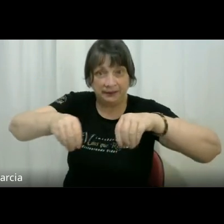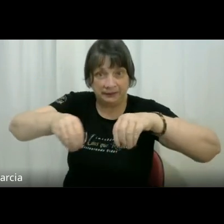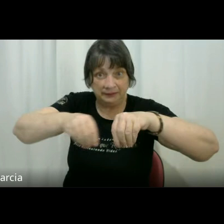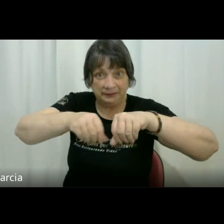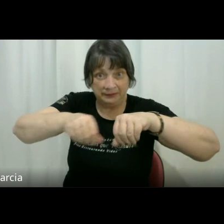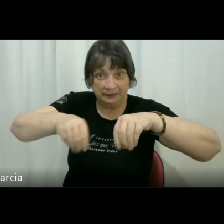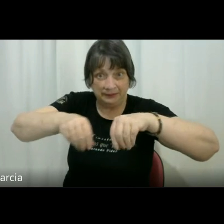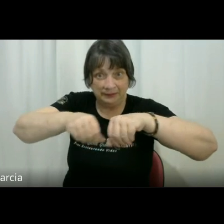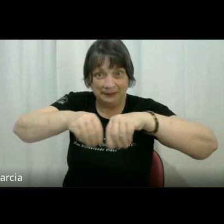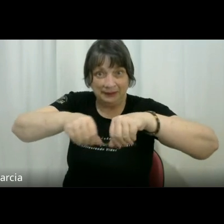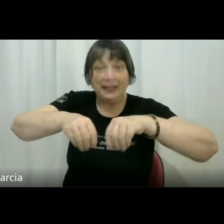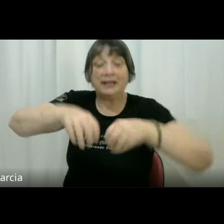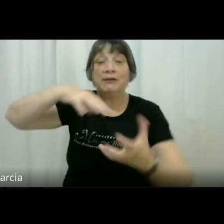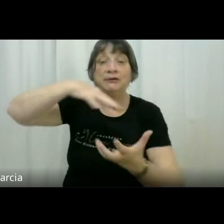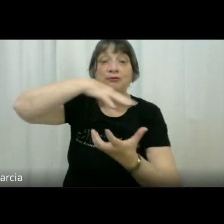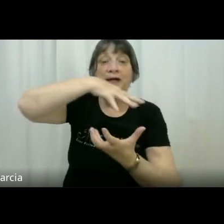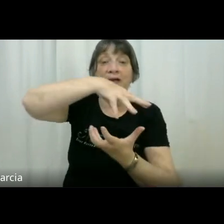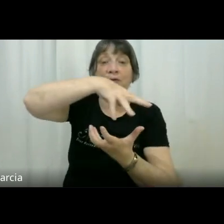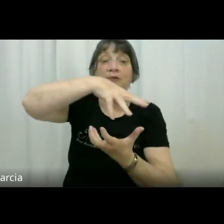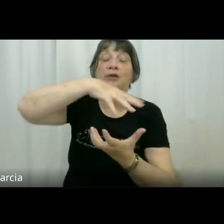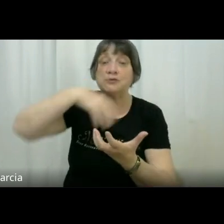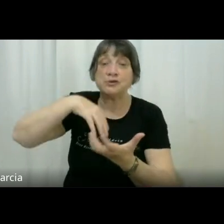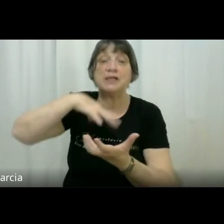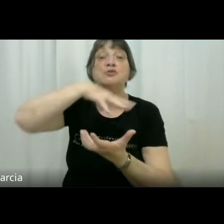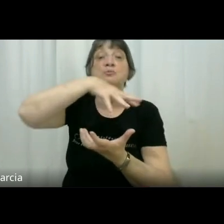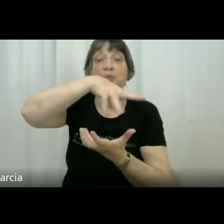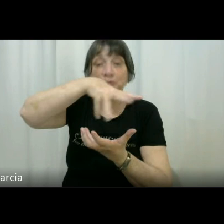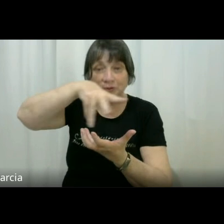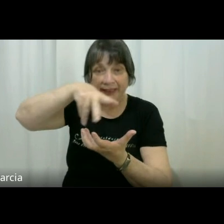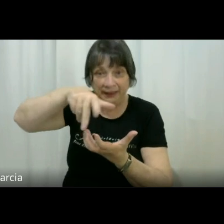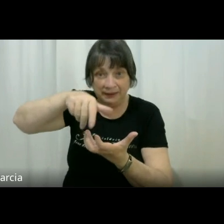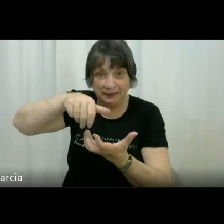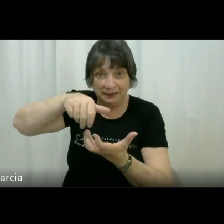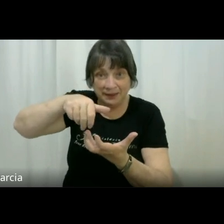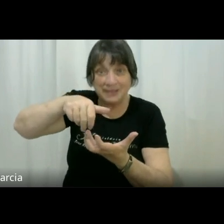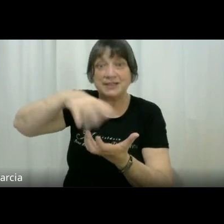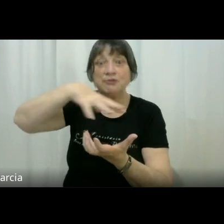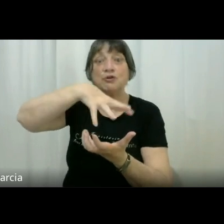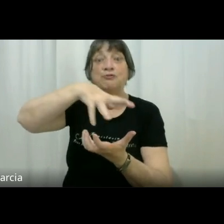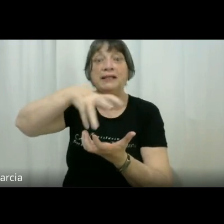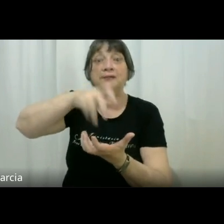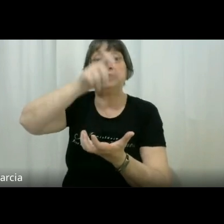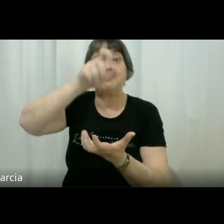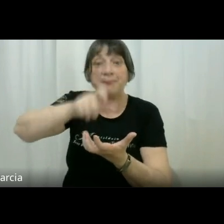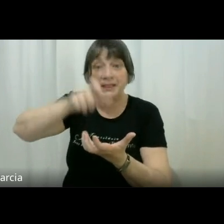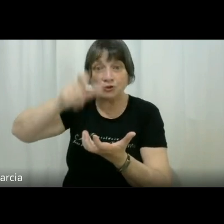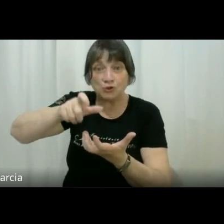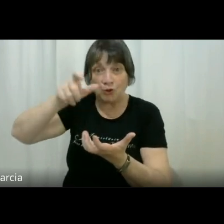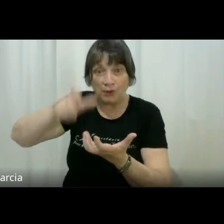aqui. E quando eu falo, nós usamos mundo, né? Se eu estou falando